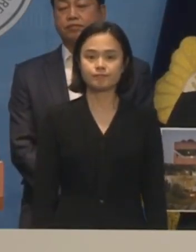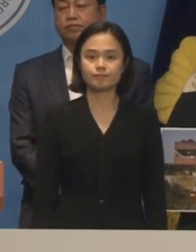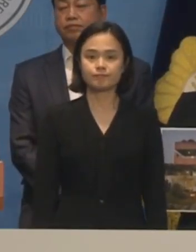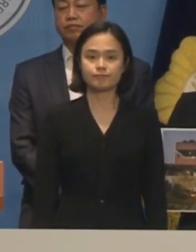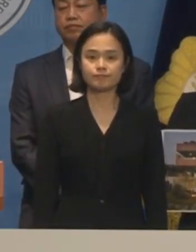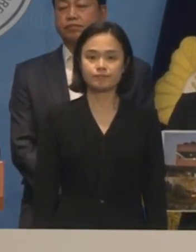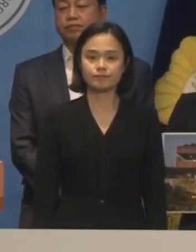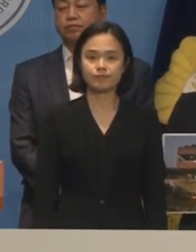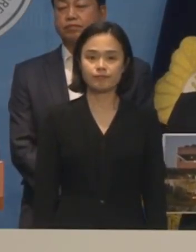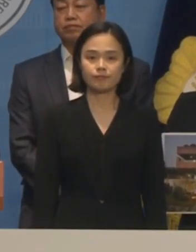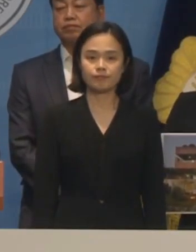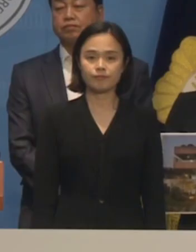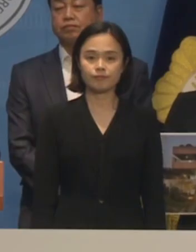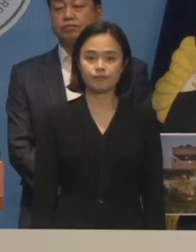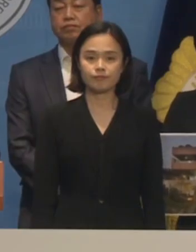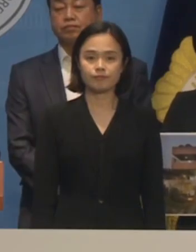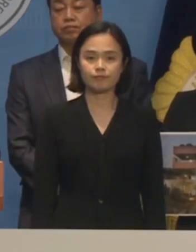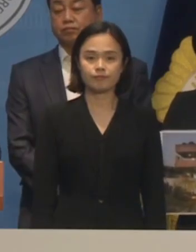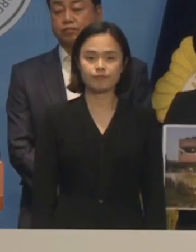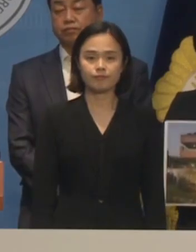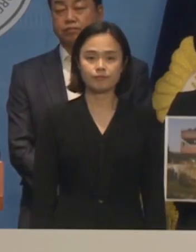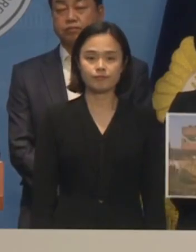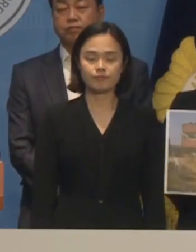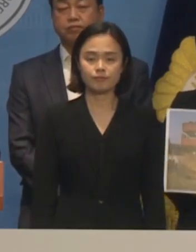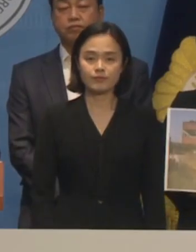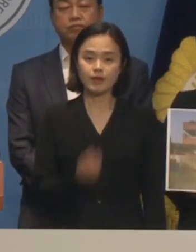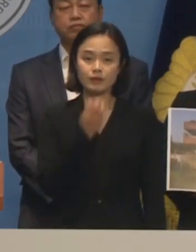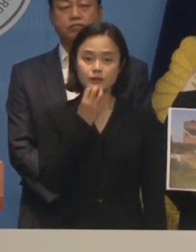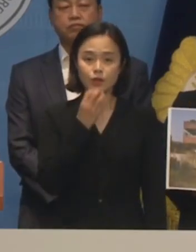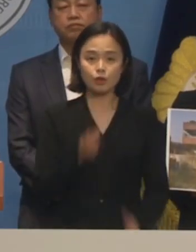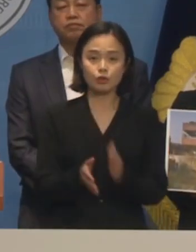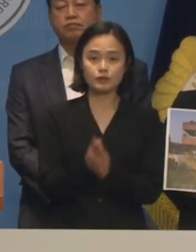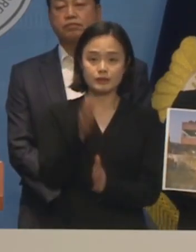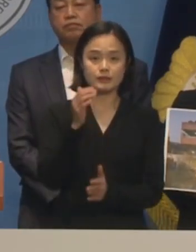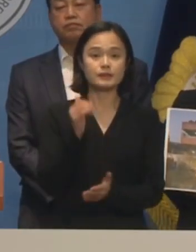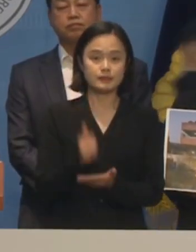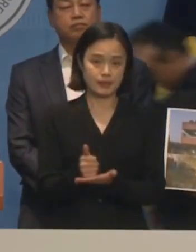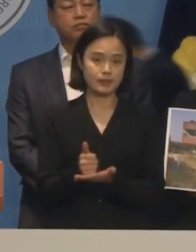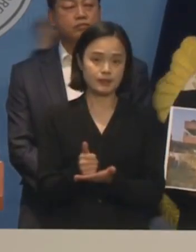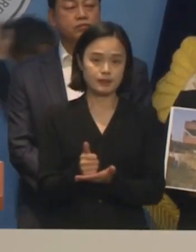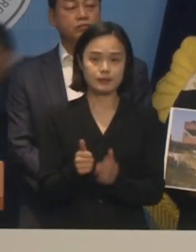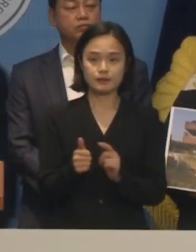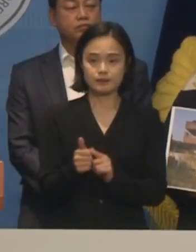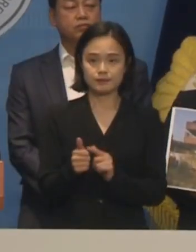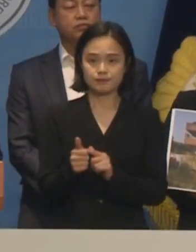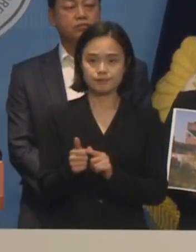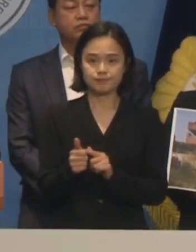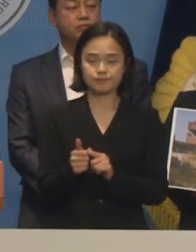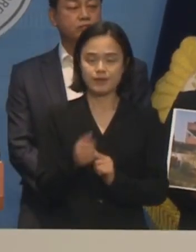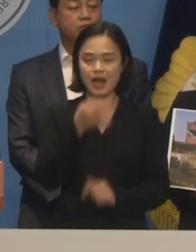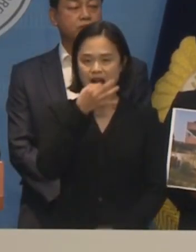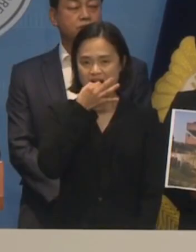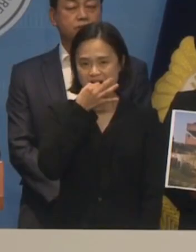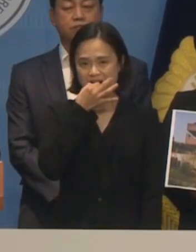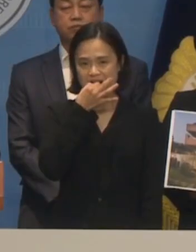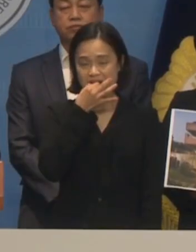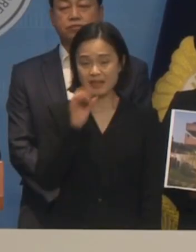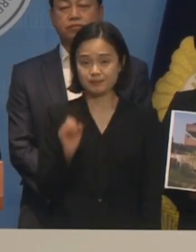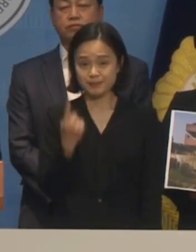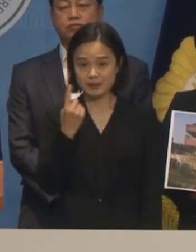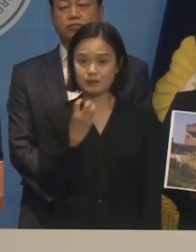오늘 뭐 기자회견 내용도 있지만 오세훈 서울시장의 대권 욕심으로 서울시의 행정이 망가지고